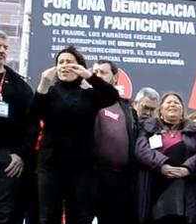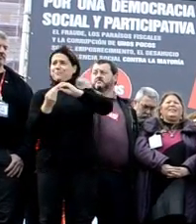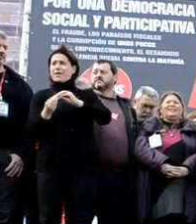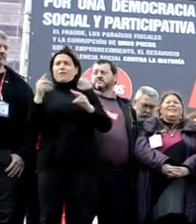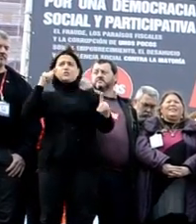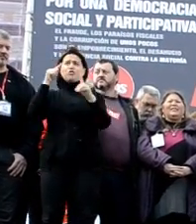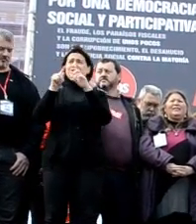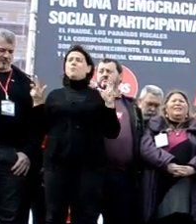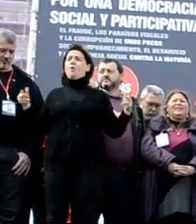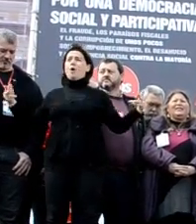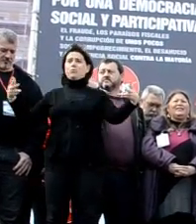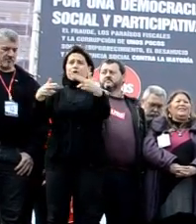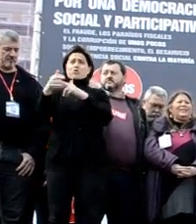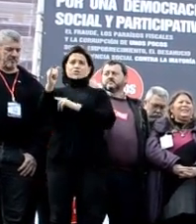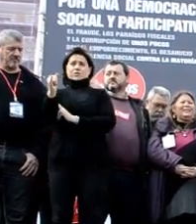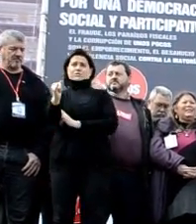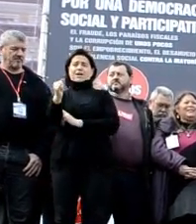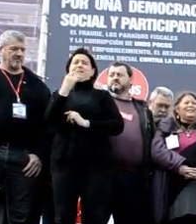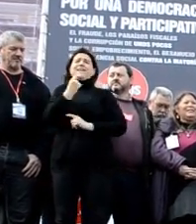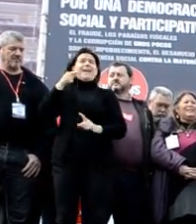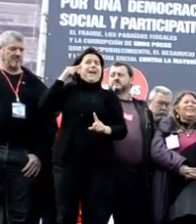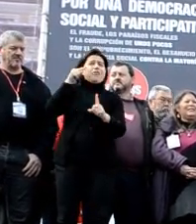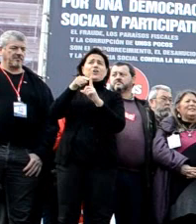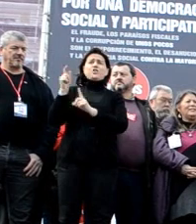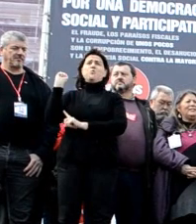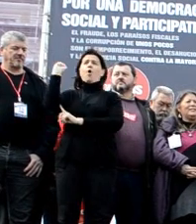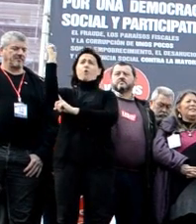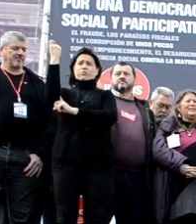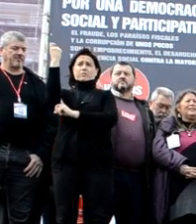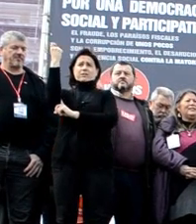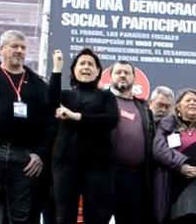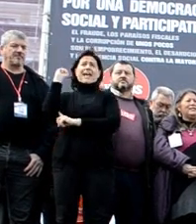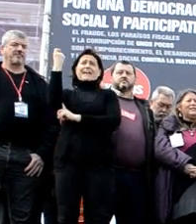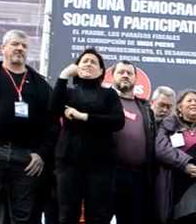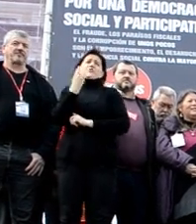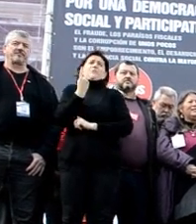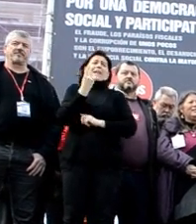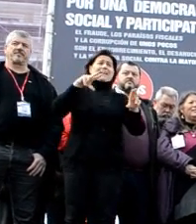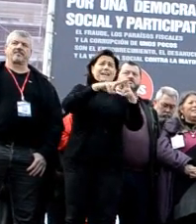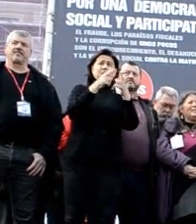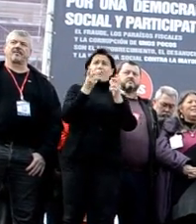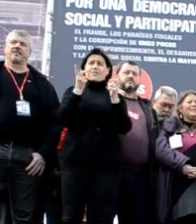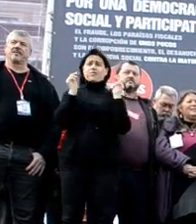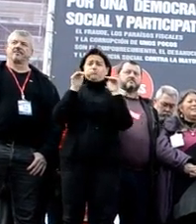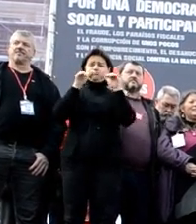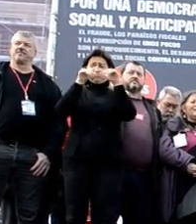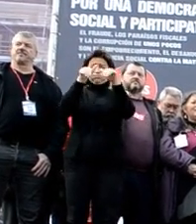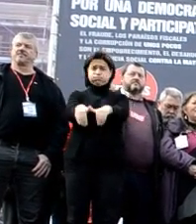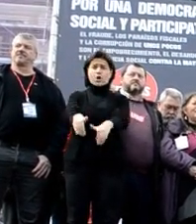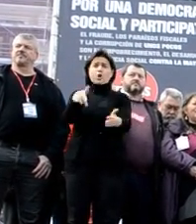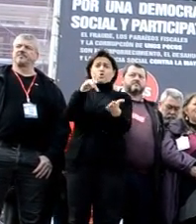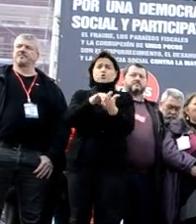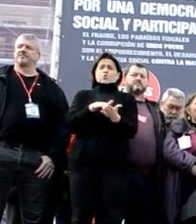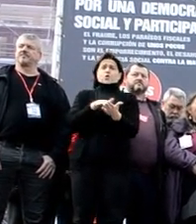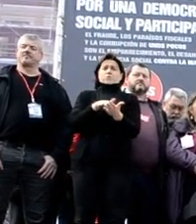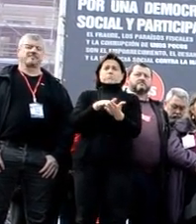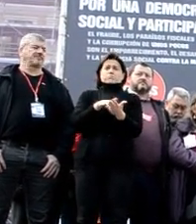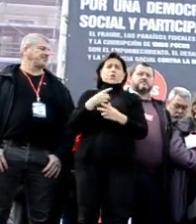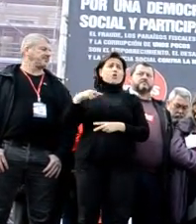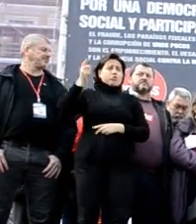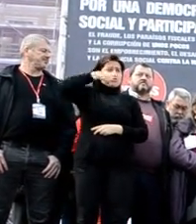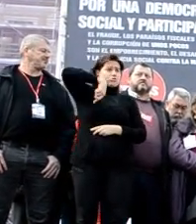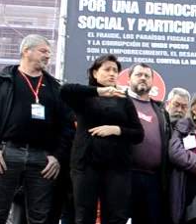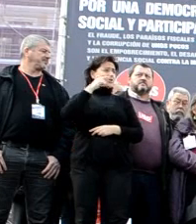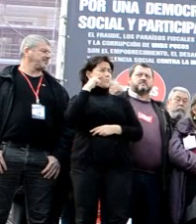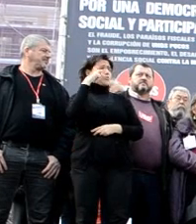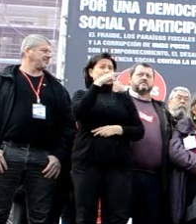de la actividad económica que están consiguiendo el empobrecimiento generalizado de nuestra sociedad. Solo hay que ver cómo en este tiempo